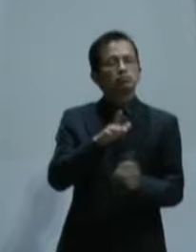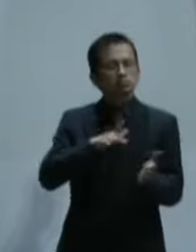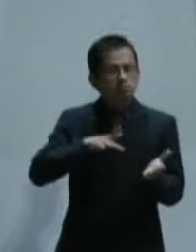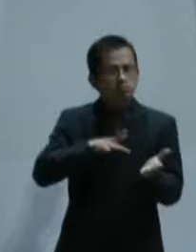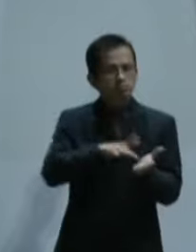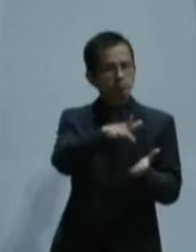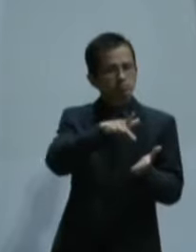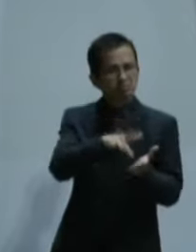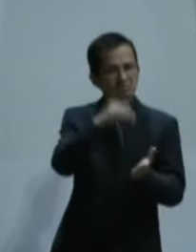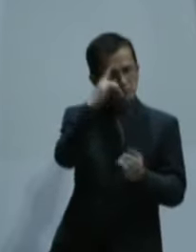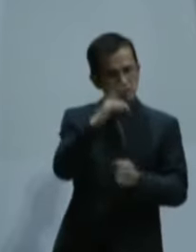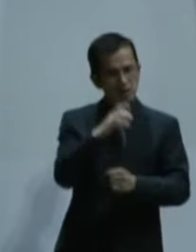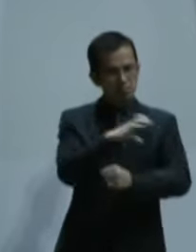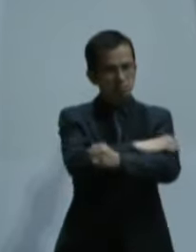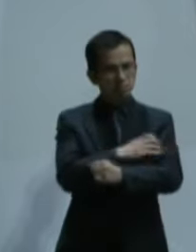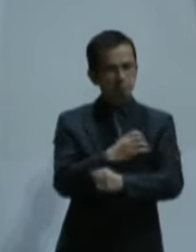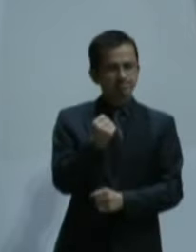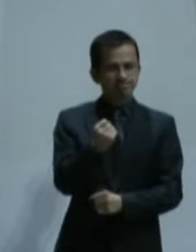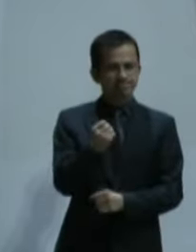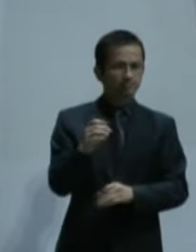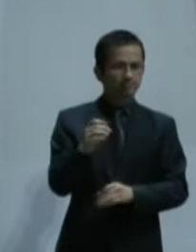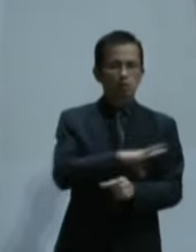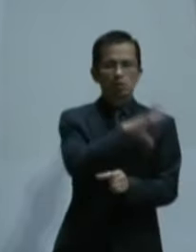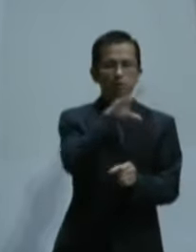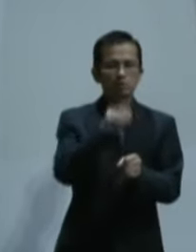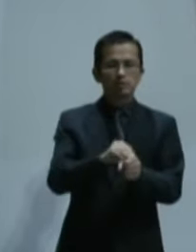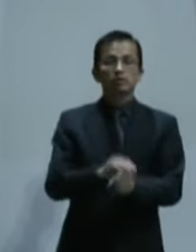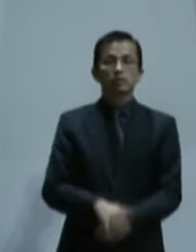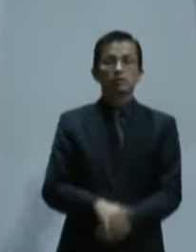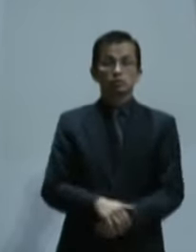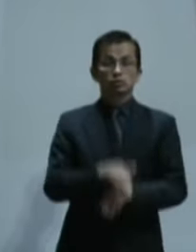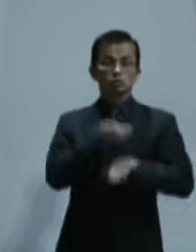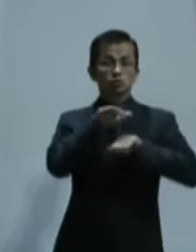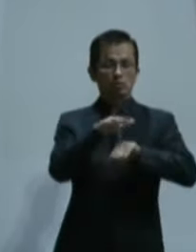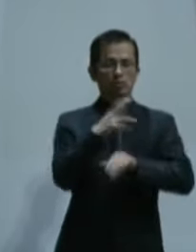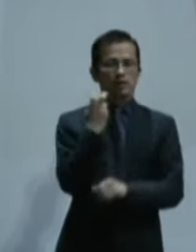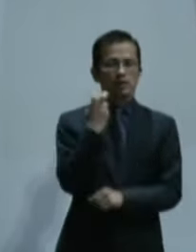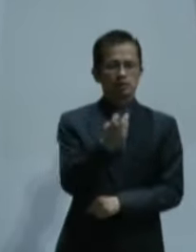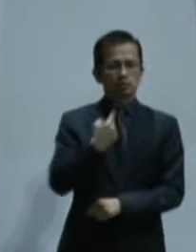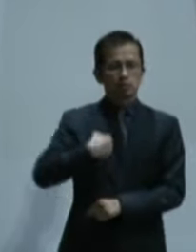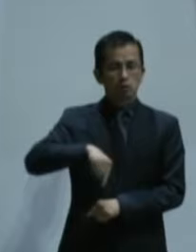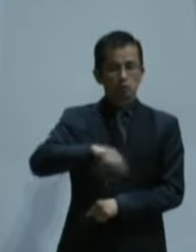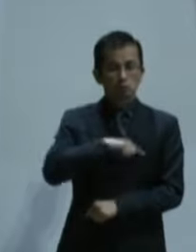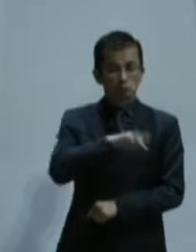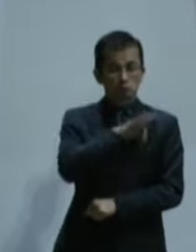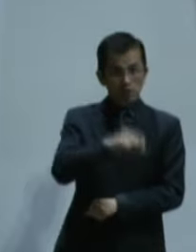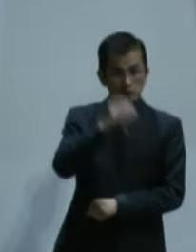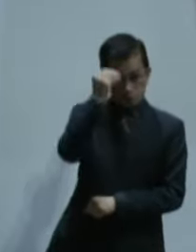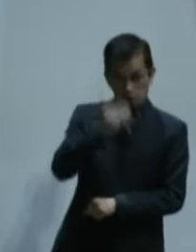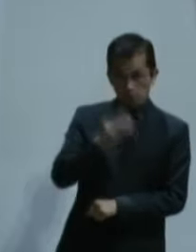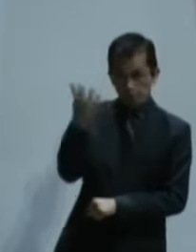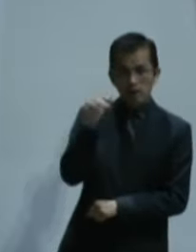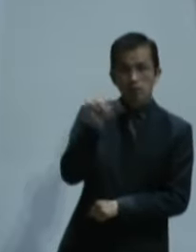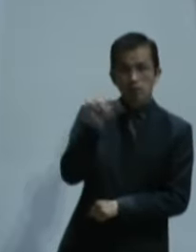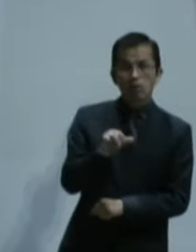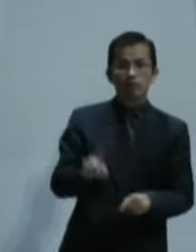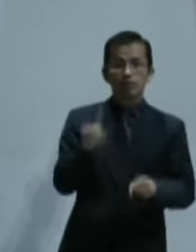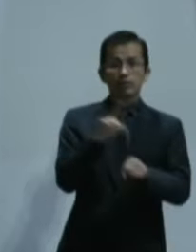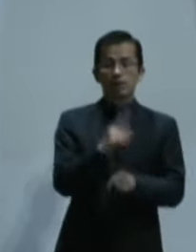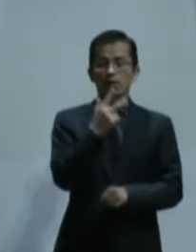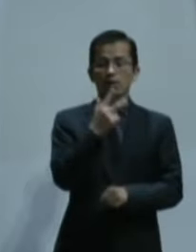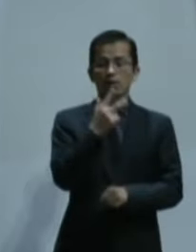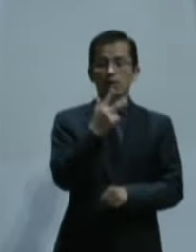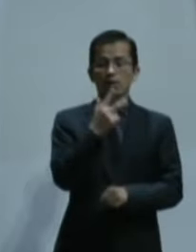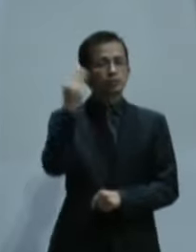nuestro empoderamiento integral en este contexto no podemos olvidar que hoy 8 de marzo se